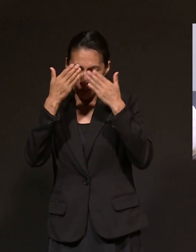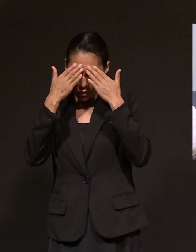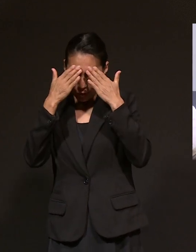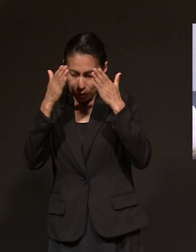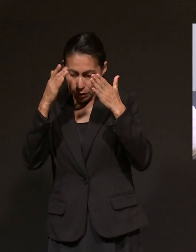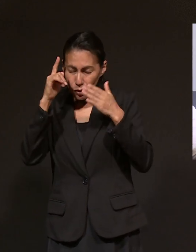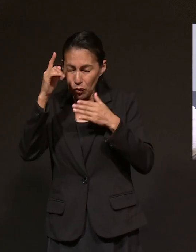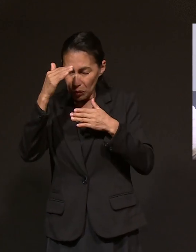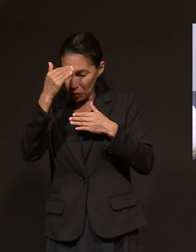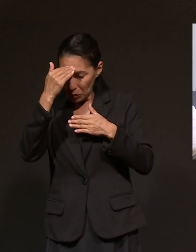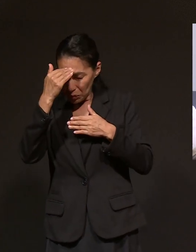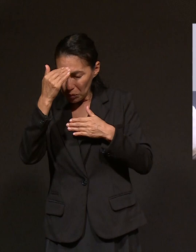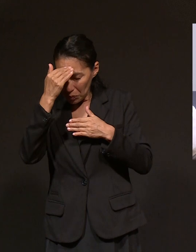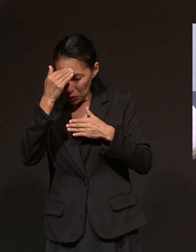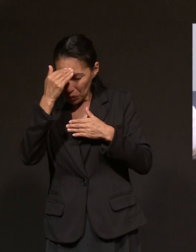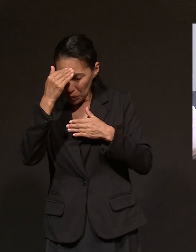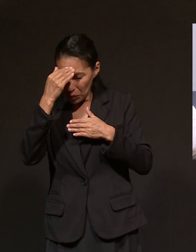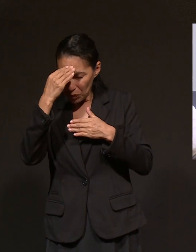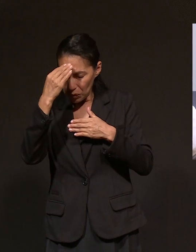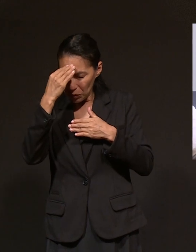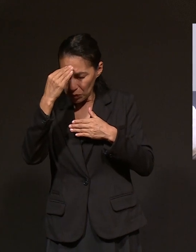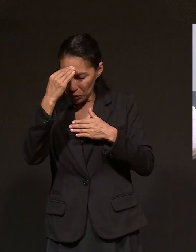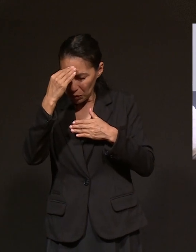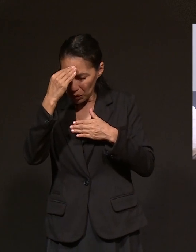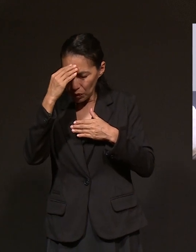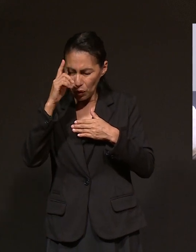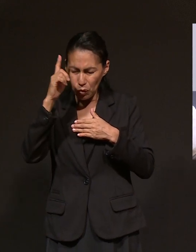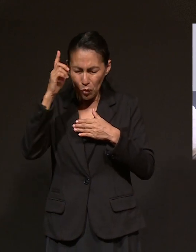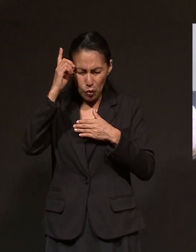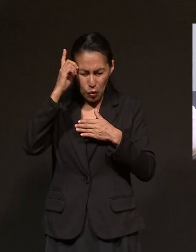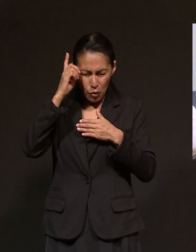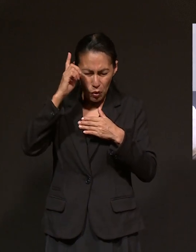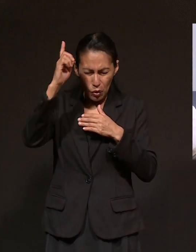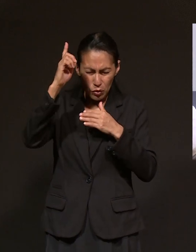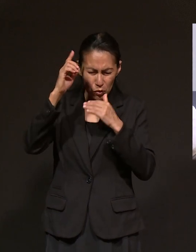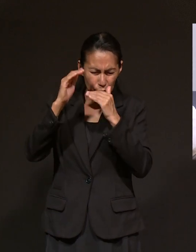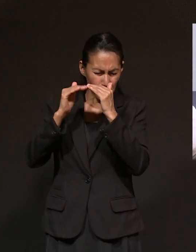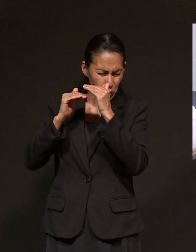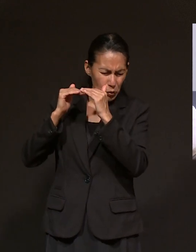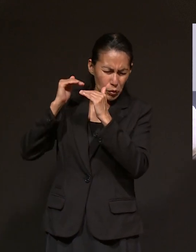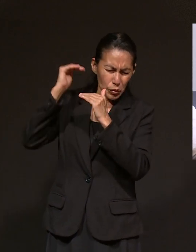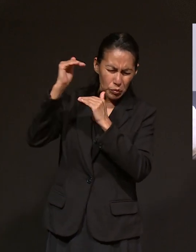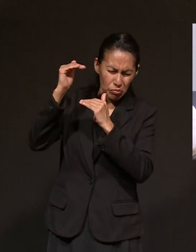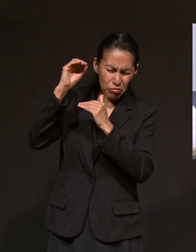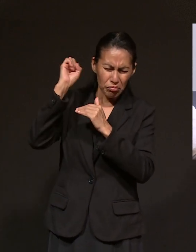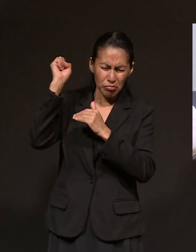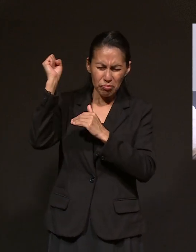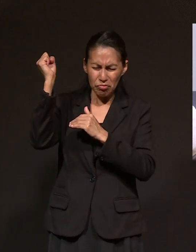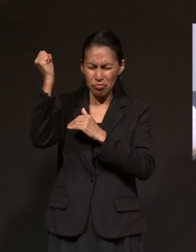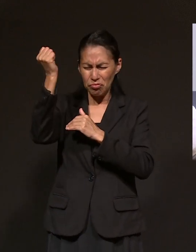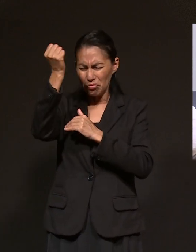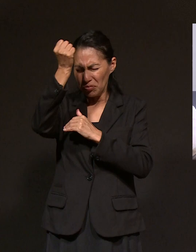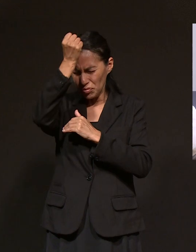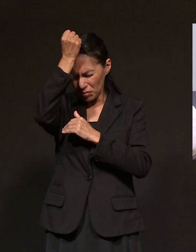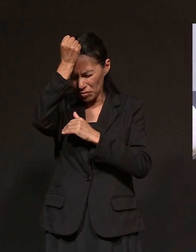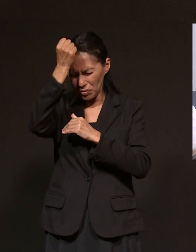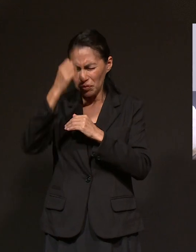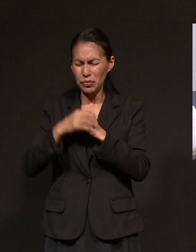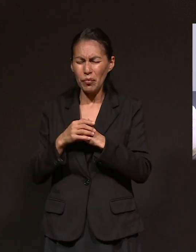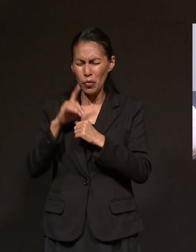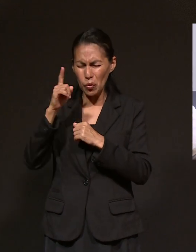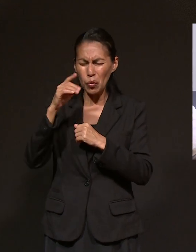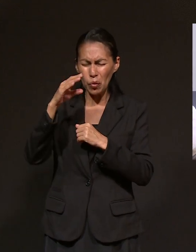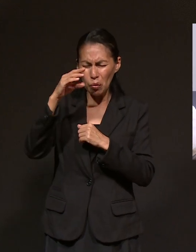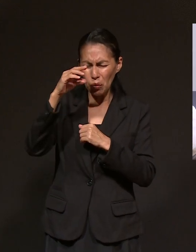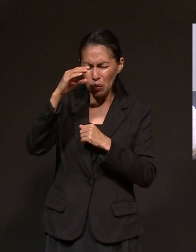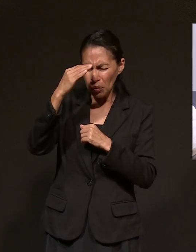que está Escuchando este programa Tú conoces Pues eres un Dios Son mi sapiente Todas nuestras necesidades